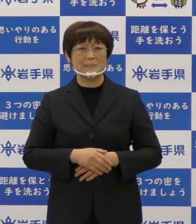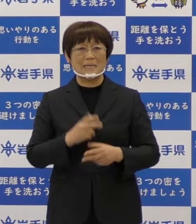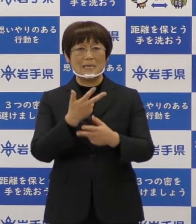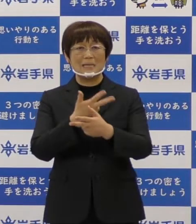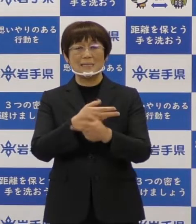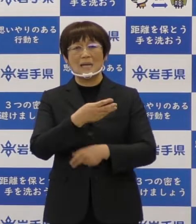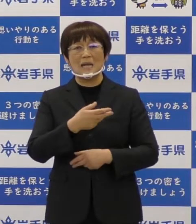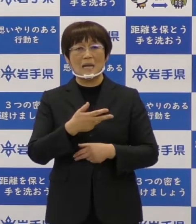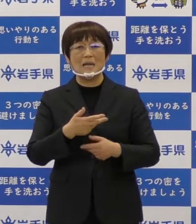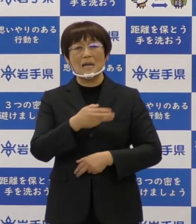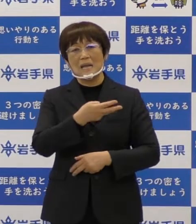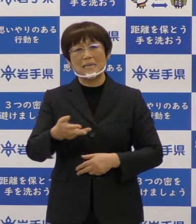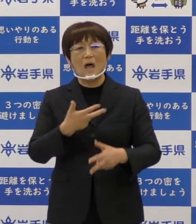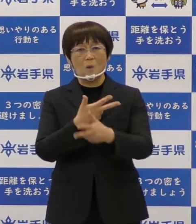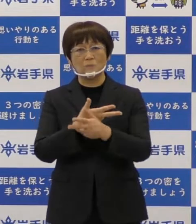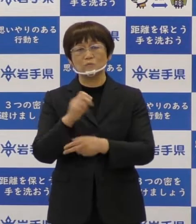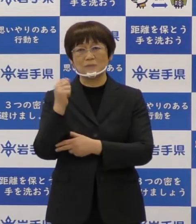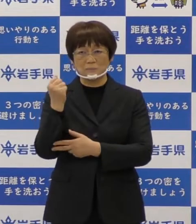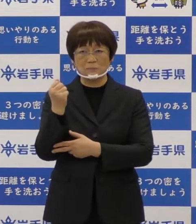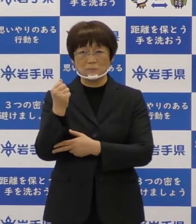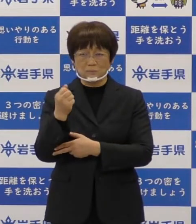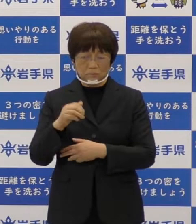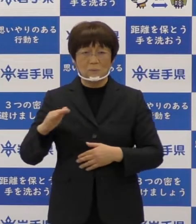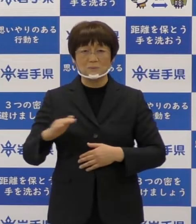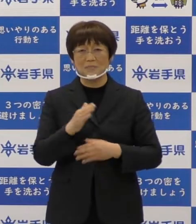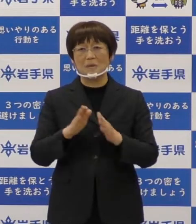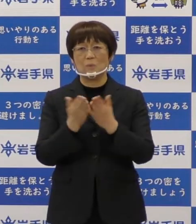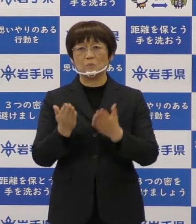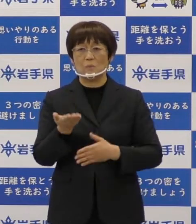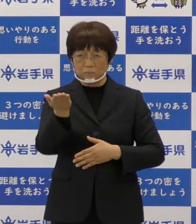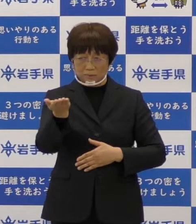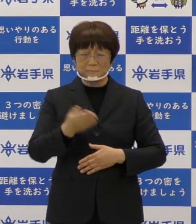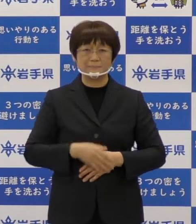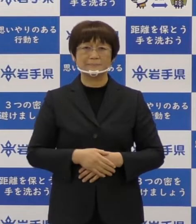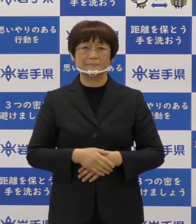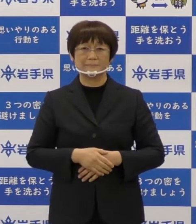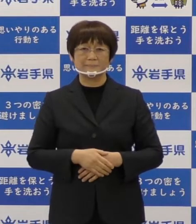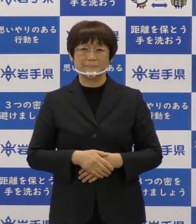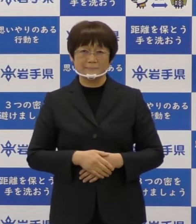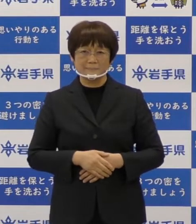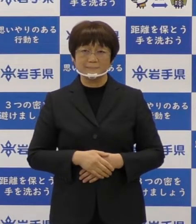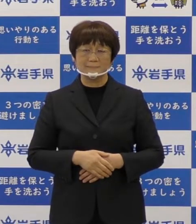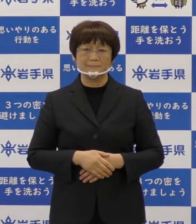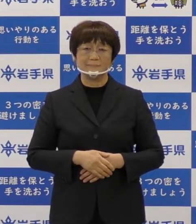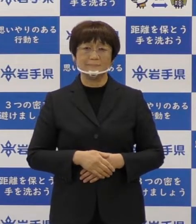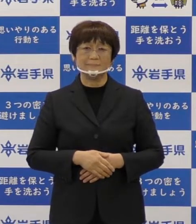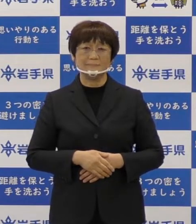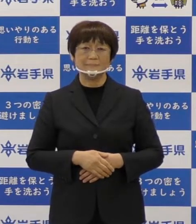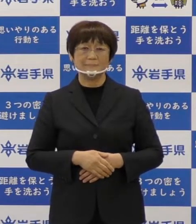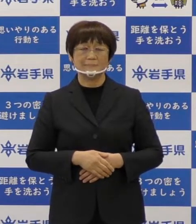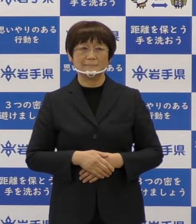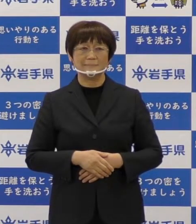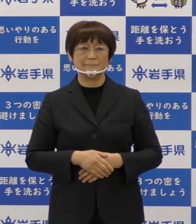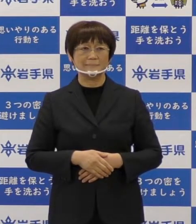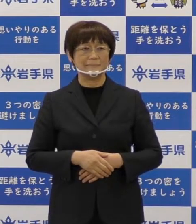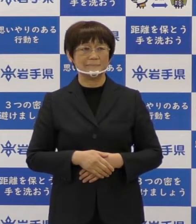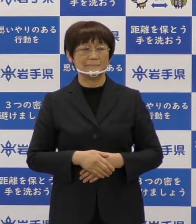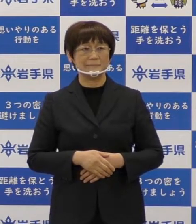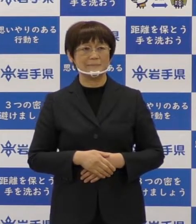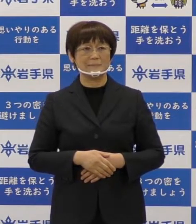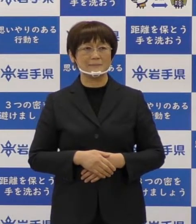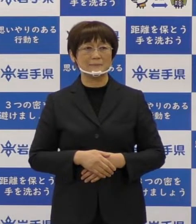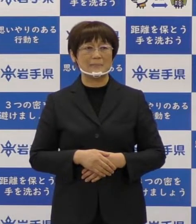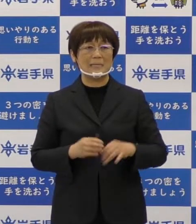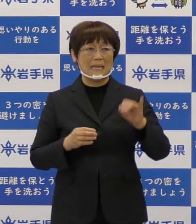報社坂本光記者。 よろしくお願いします。 教育記者クラブからの県議でございます。